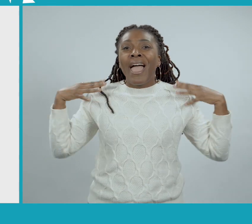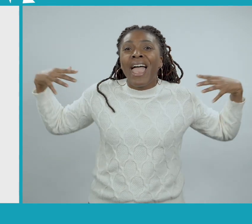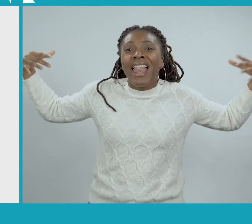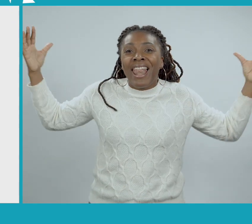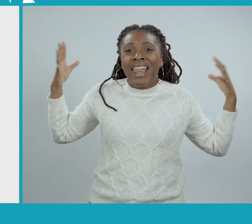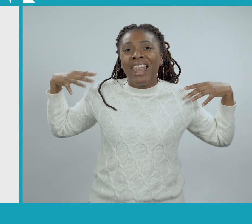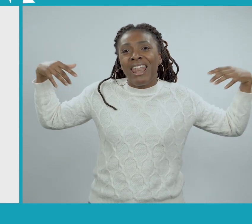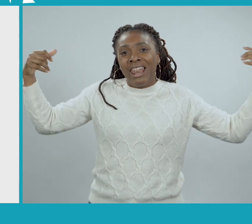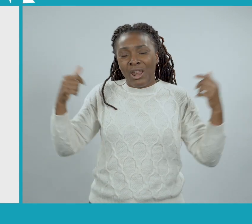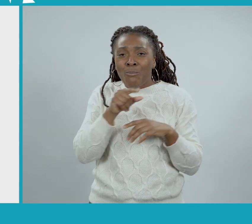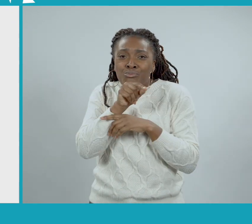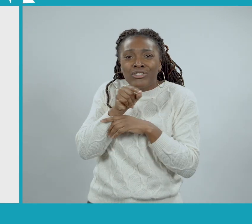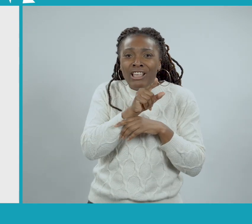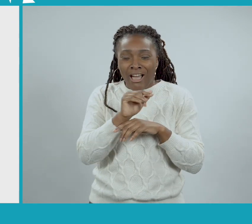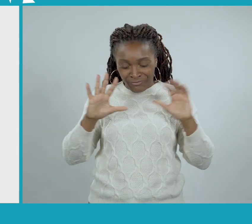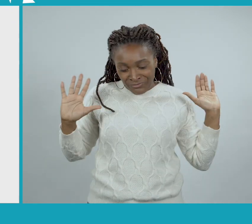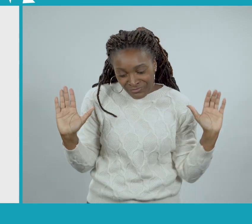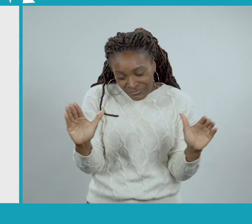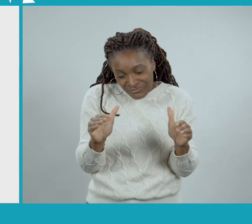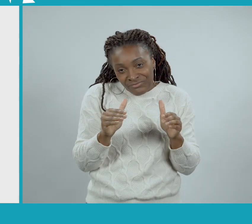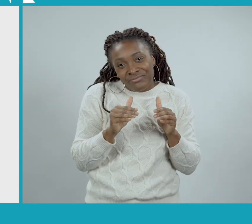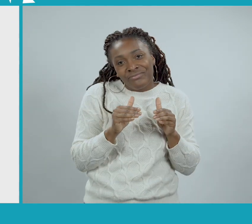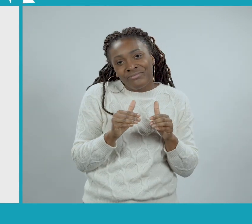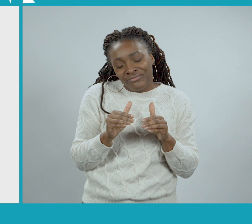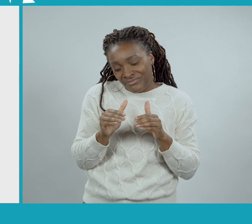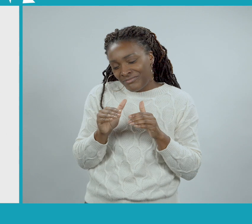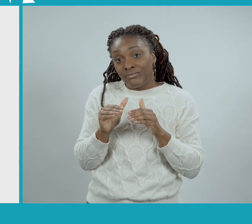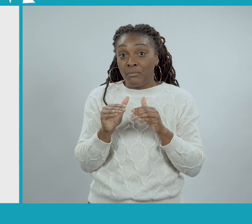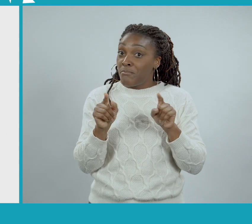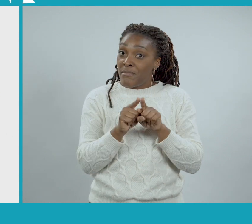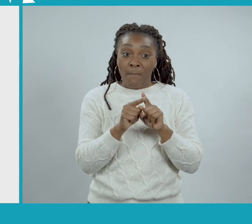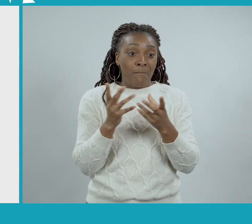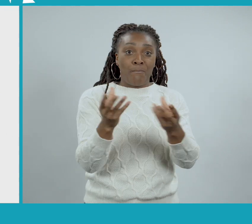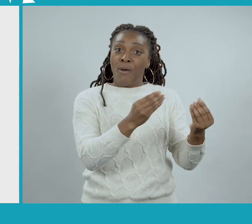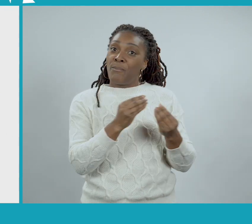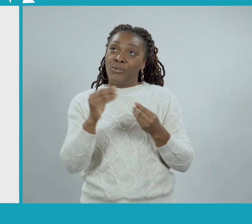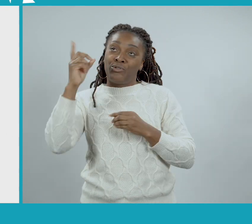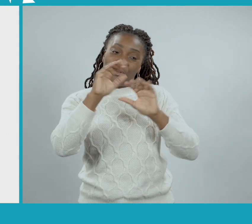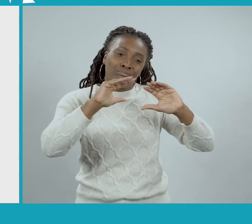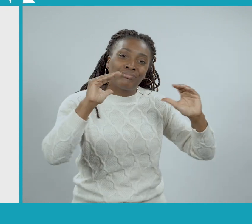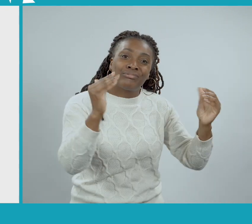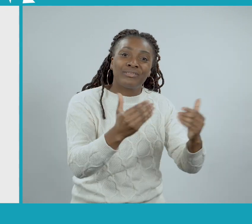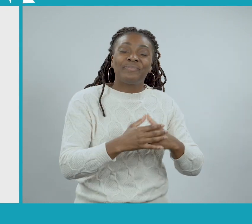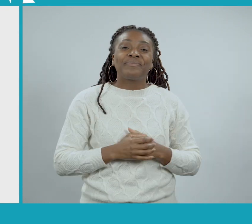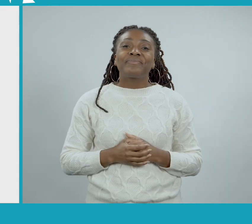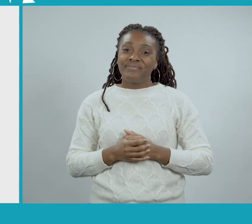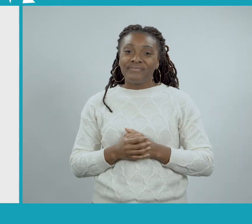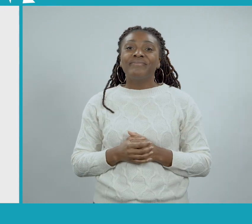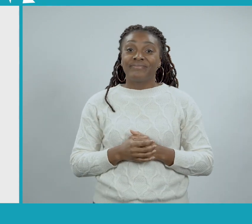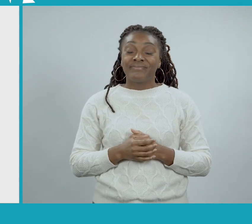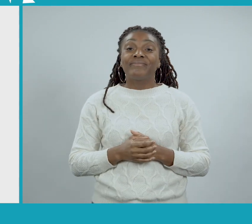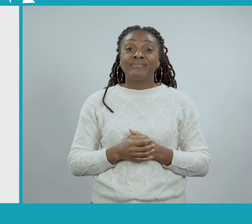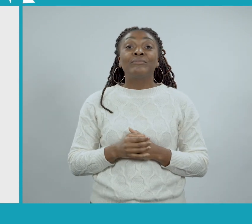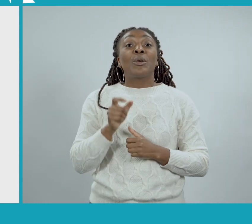pour protéger ses poussins du danger, alors qu'il couve son peuple. Et dans l'expression ultime